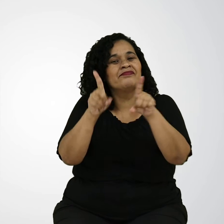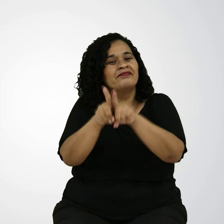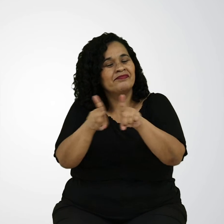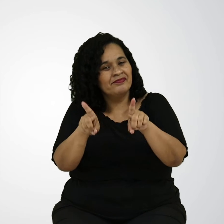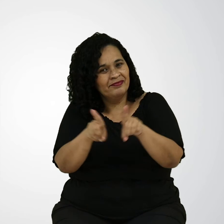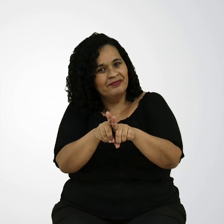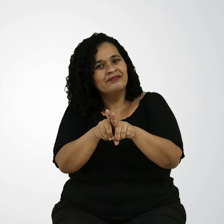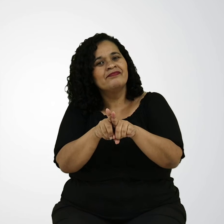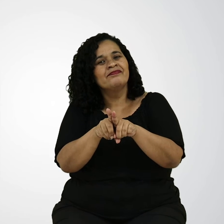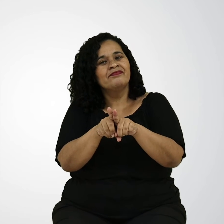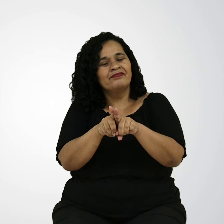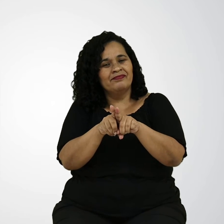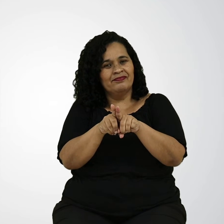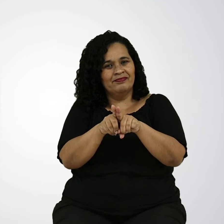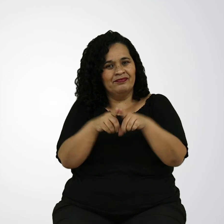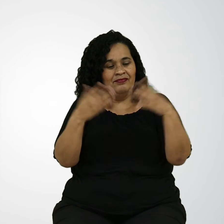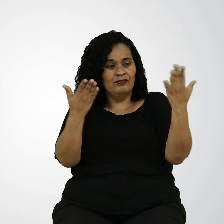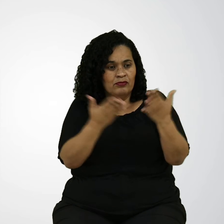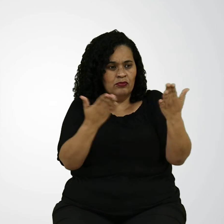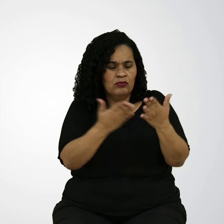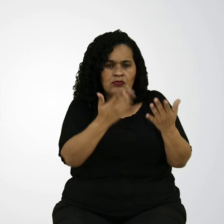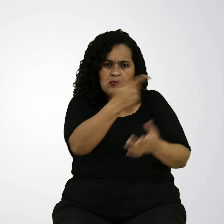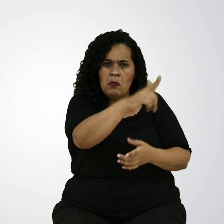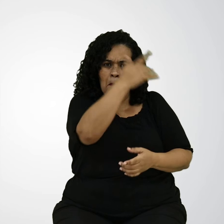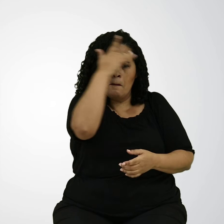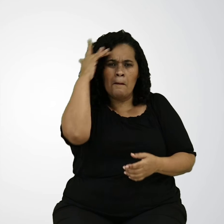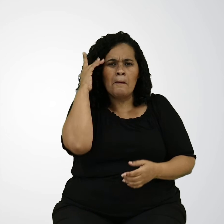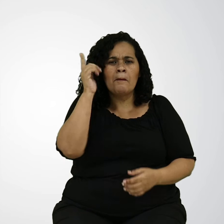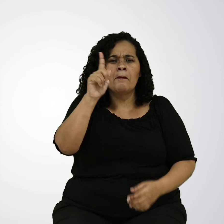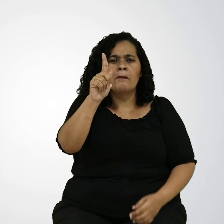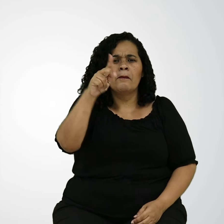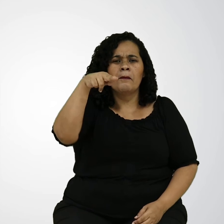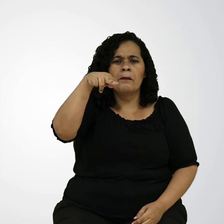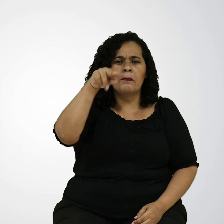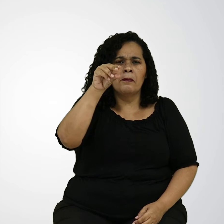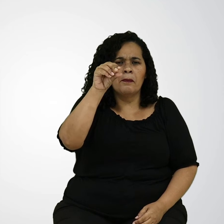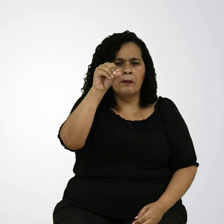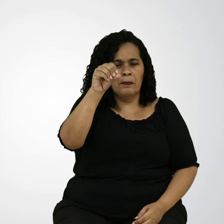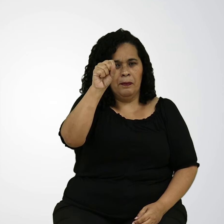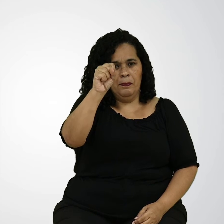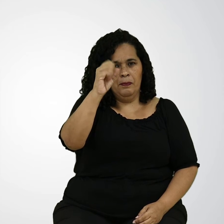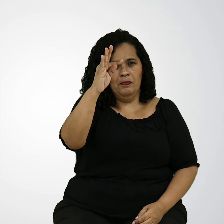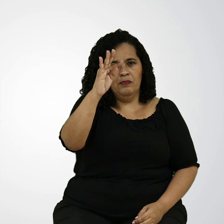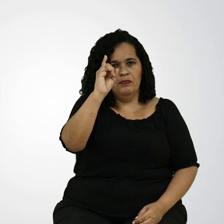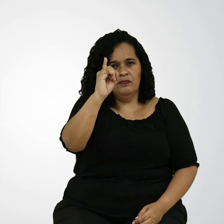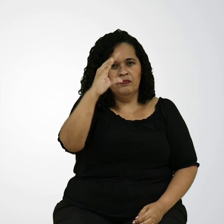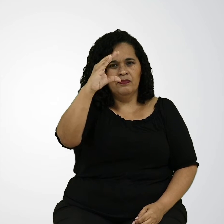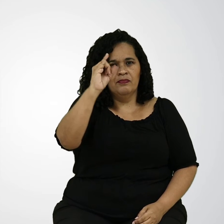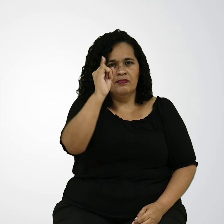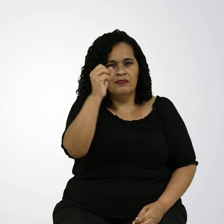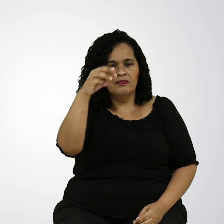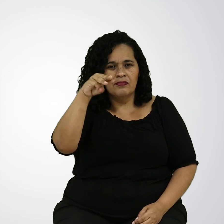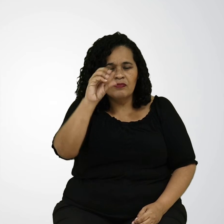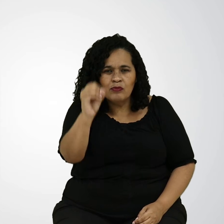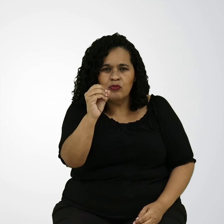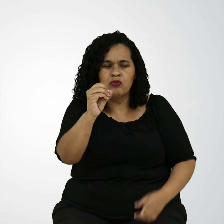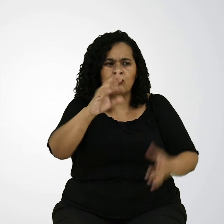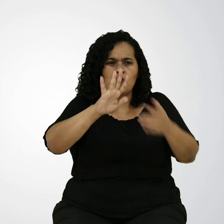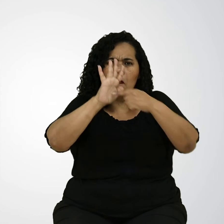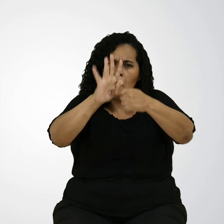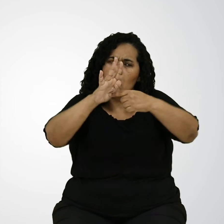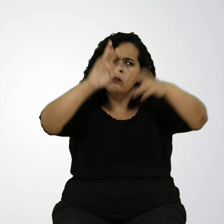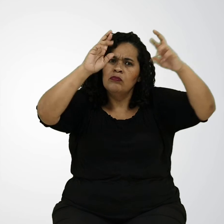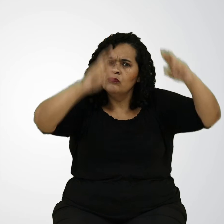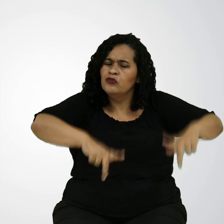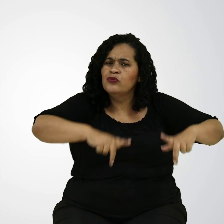porque para ele não, de jeito nenhum, porque isso é dar prazer para a matéria. Então, nunca vai poder apreciar uma boa comida com a esposa, com os filhos,